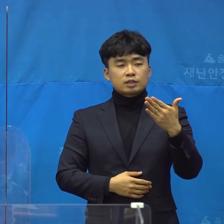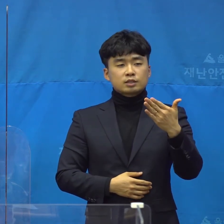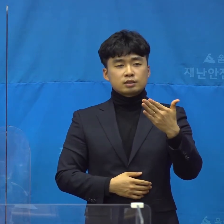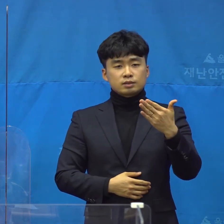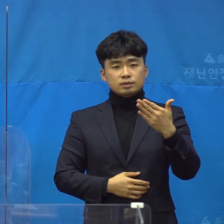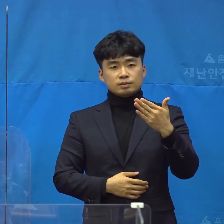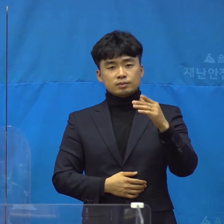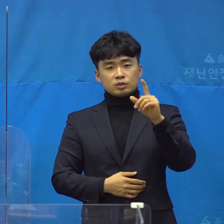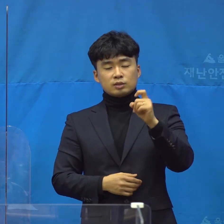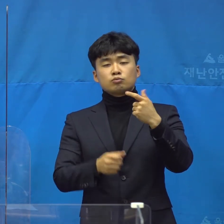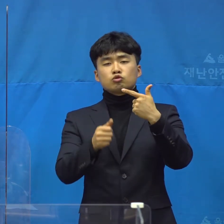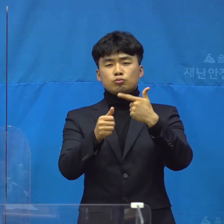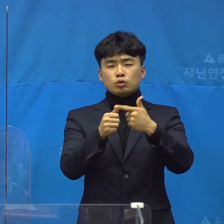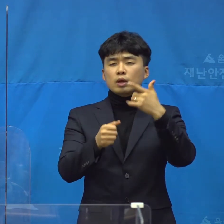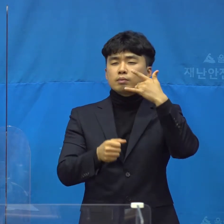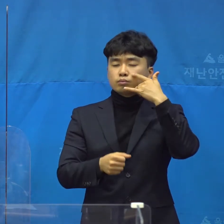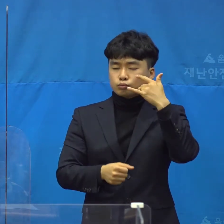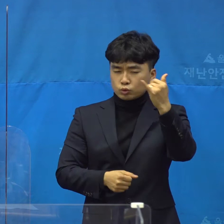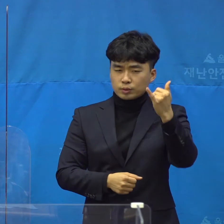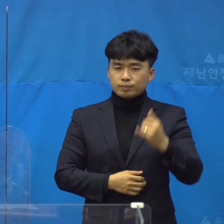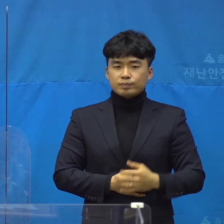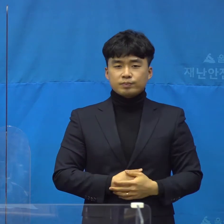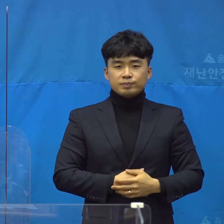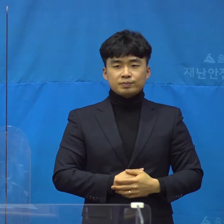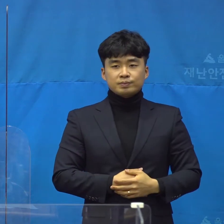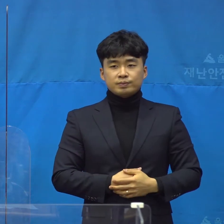부모님이 되겠습니다. 건강상태는 양호합니다.